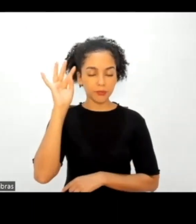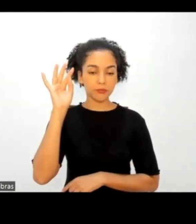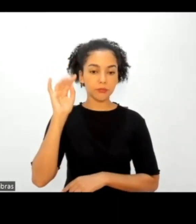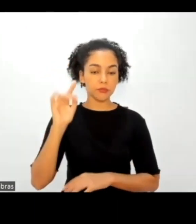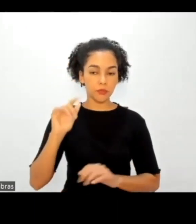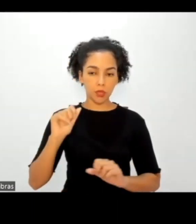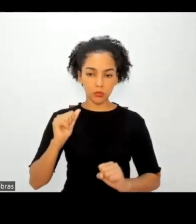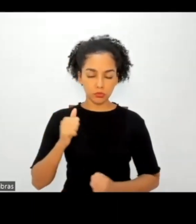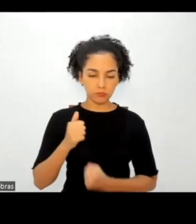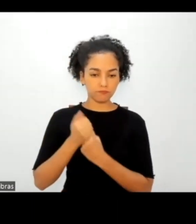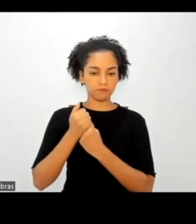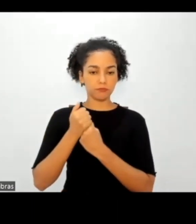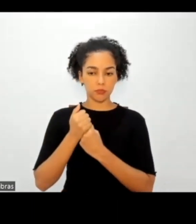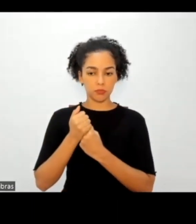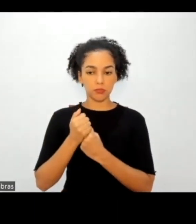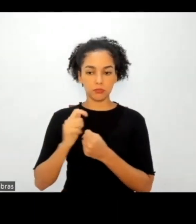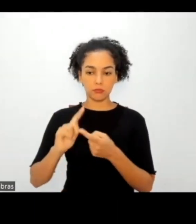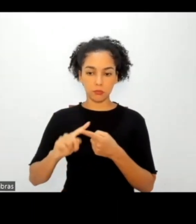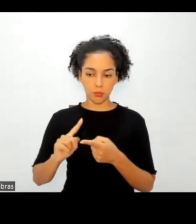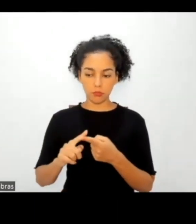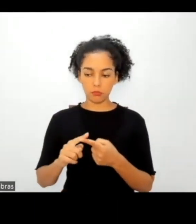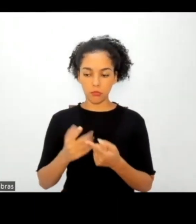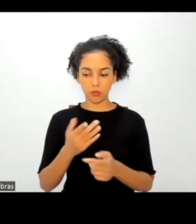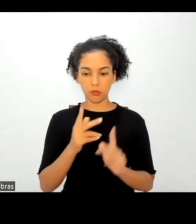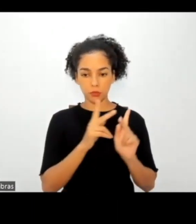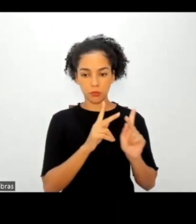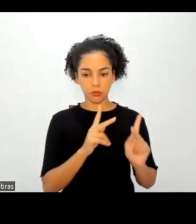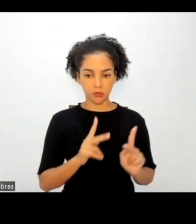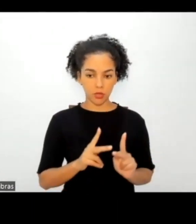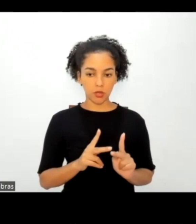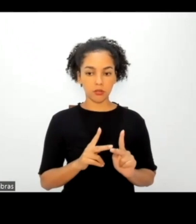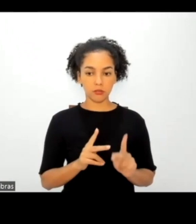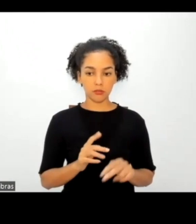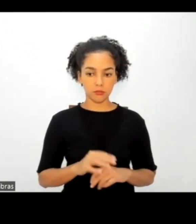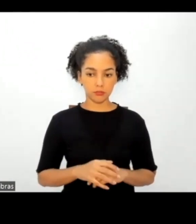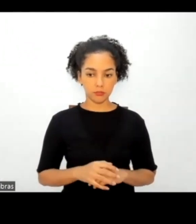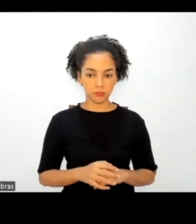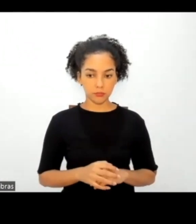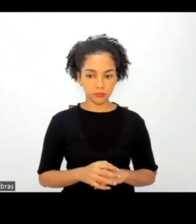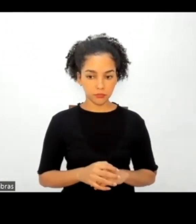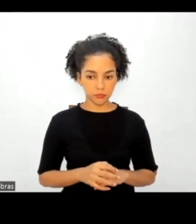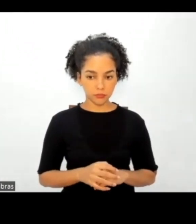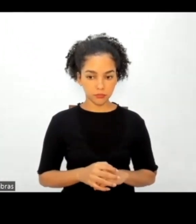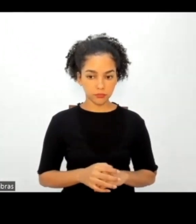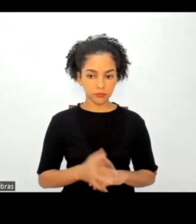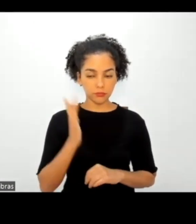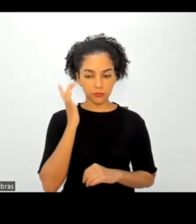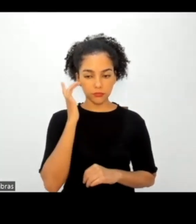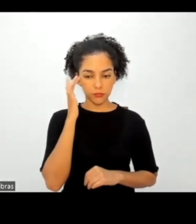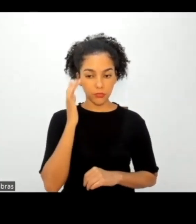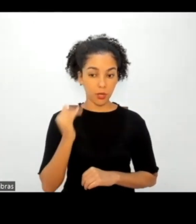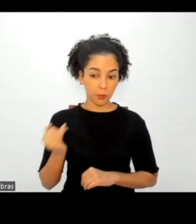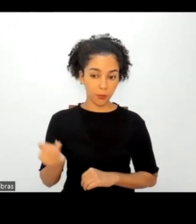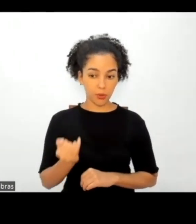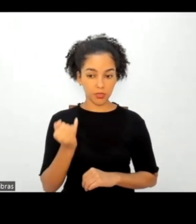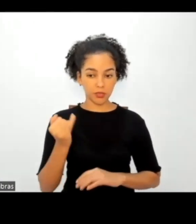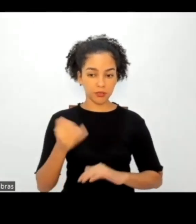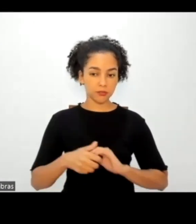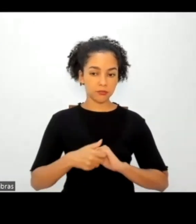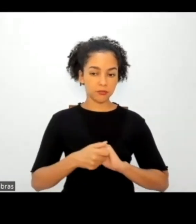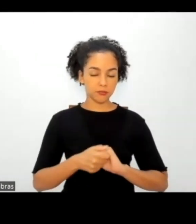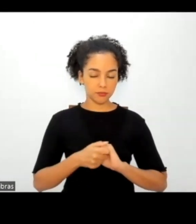sustenta a direção, né, emancipatória desse projeto, né, enfim, construído pelo Serviço Social Renovado, né. Eu acho que é importante fazer essa saudação, né,